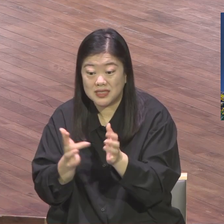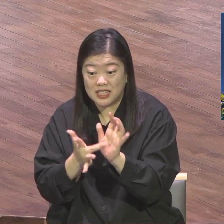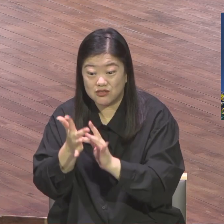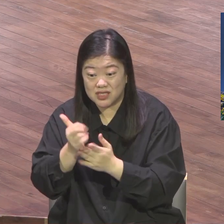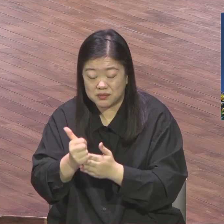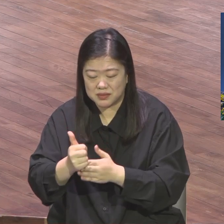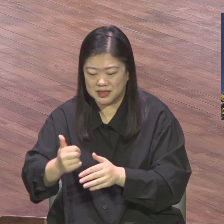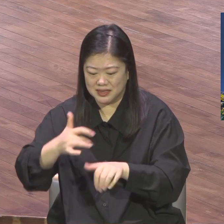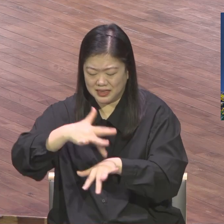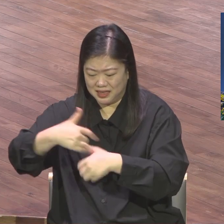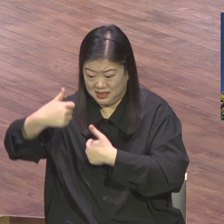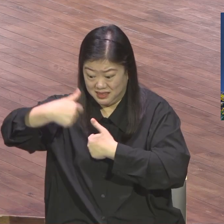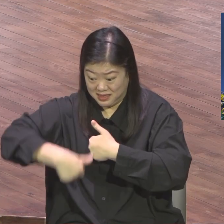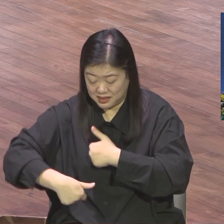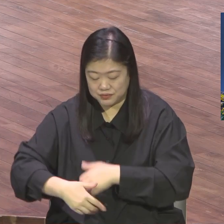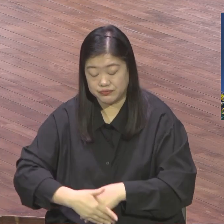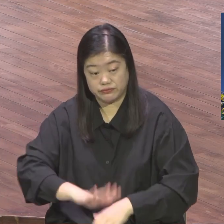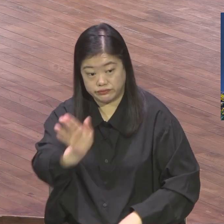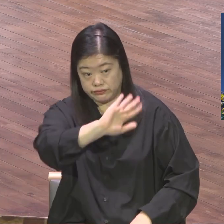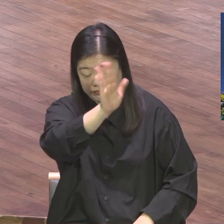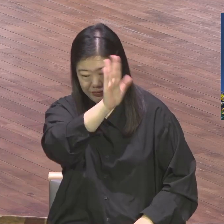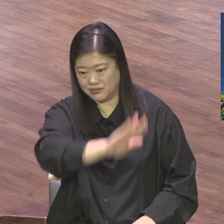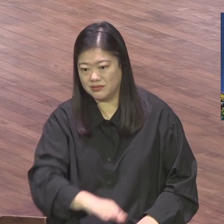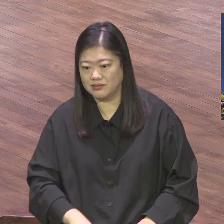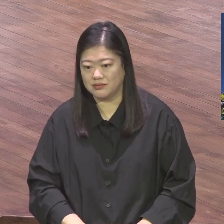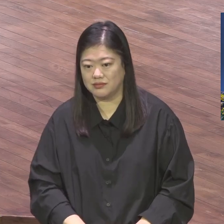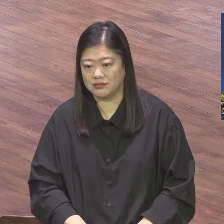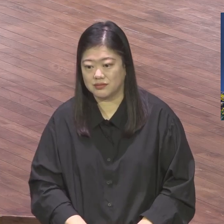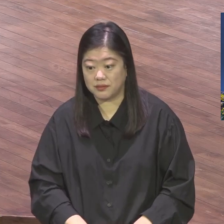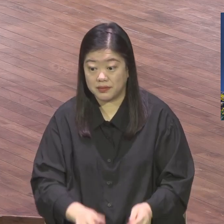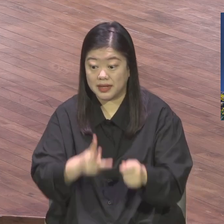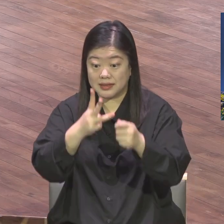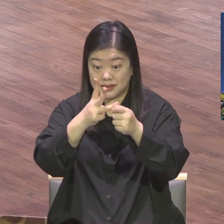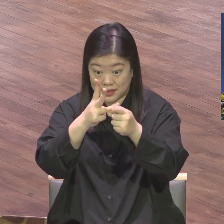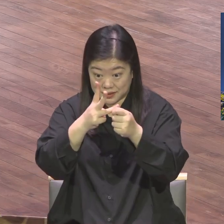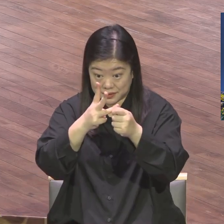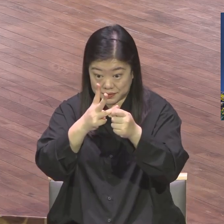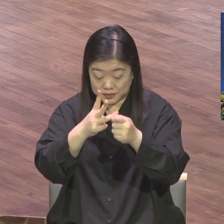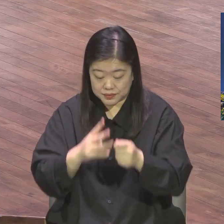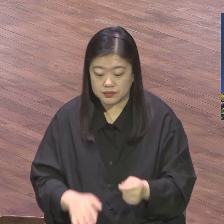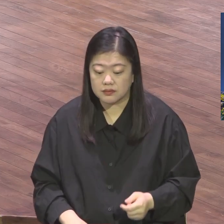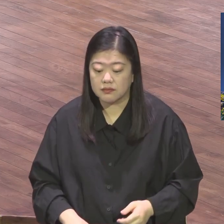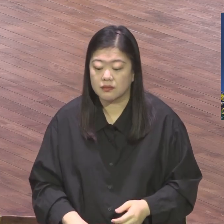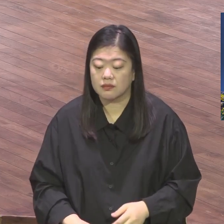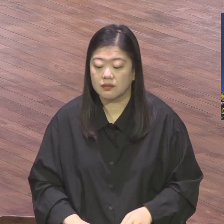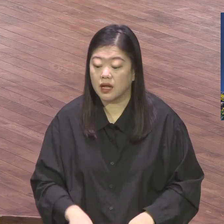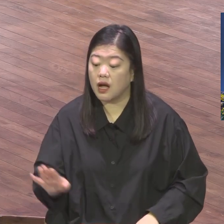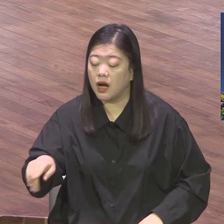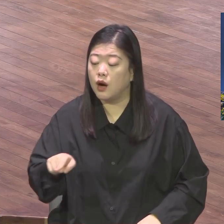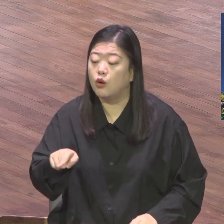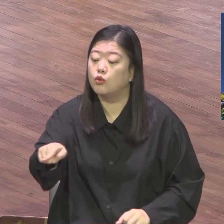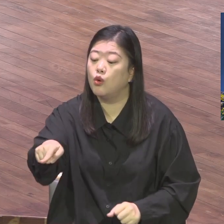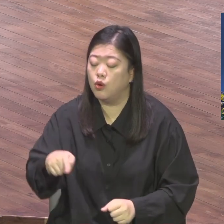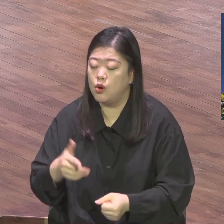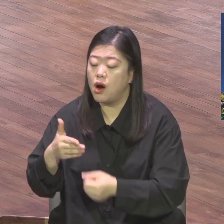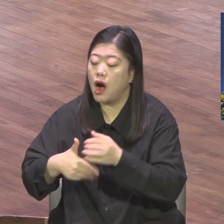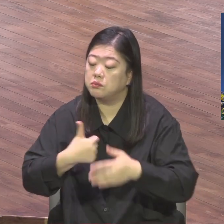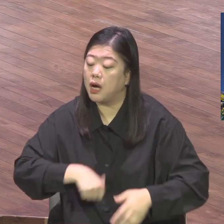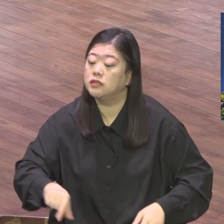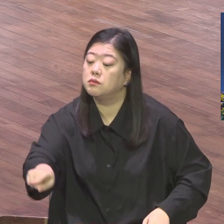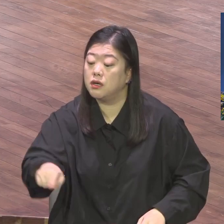너가 하나님의 아들이면 이렇게 떼어내려봐. 이게 뭐예요? 명예심을 공격한 것입니다. 명예. 참